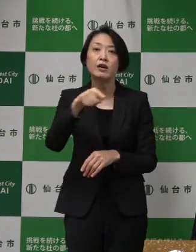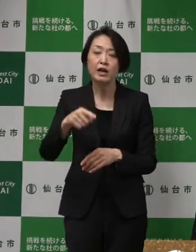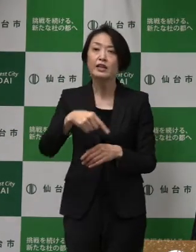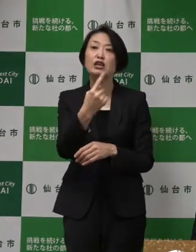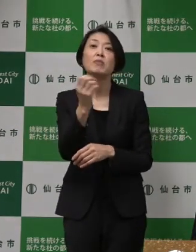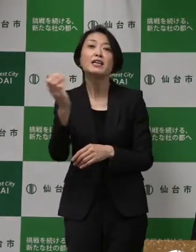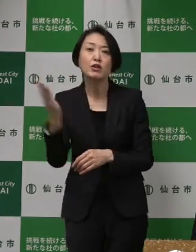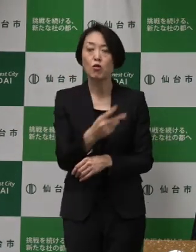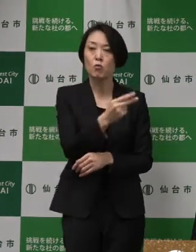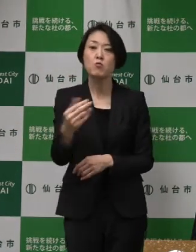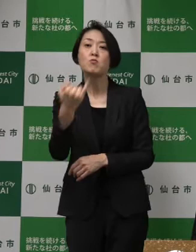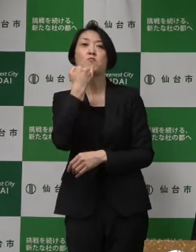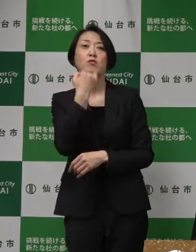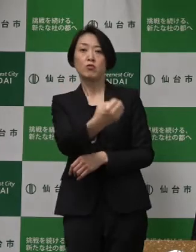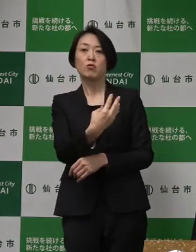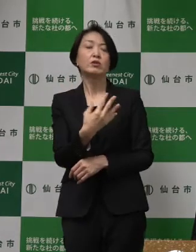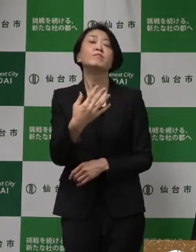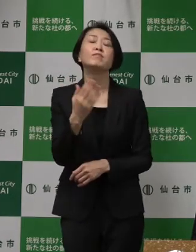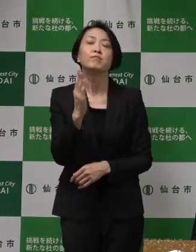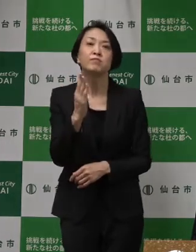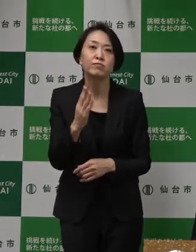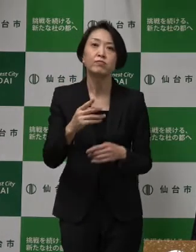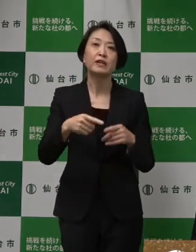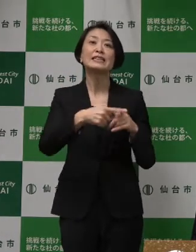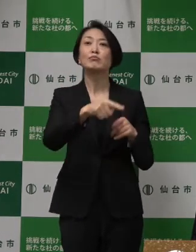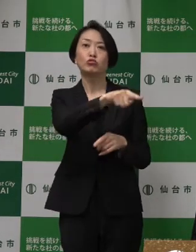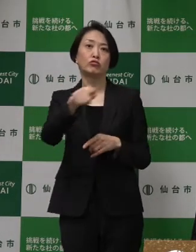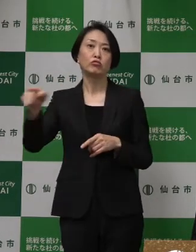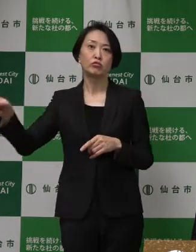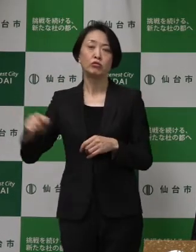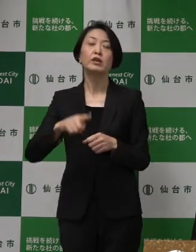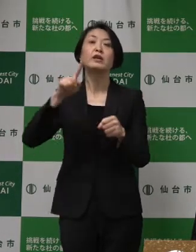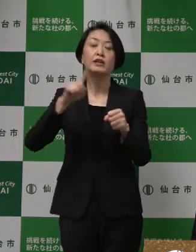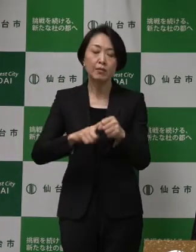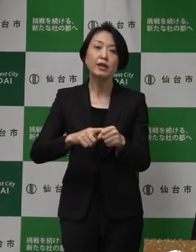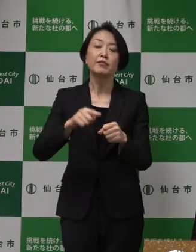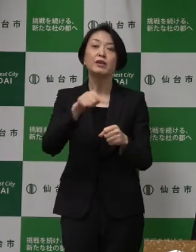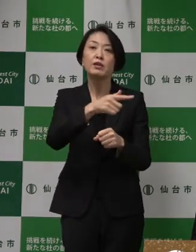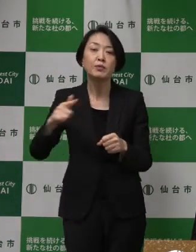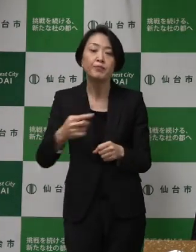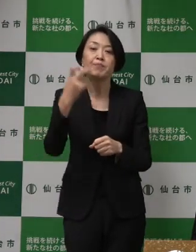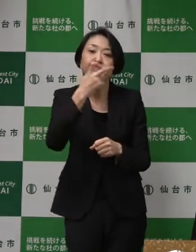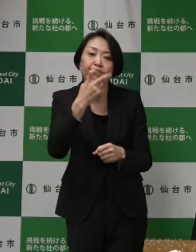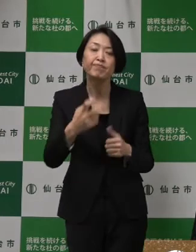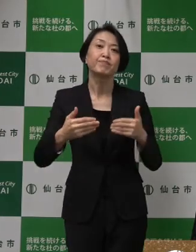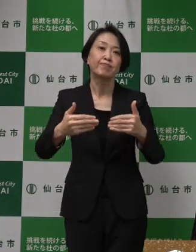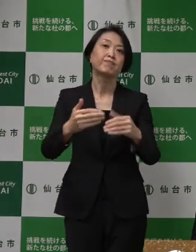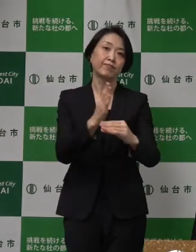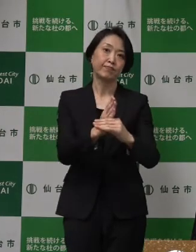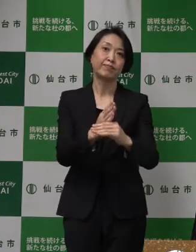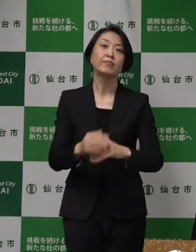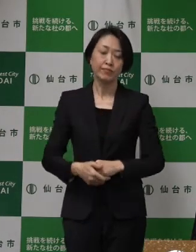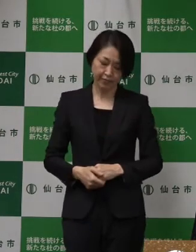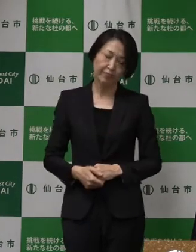情報をその参加さんの方で情報を共有していただくような手配を医師会の方でしていただいております。今その募った